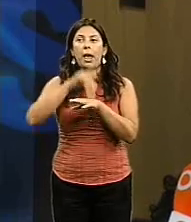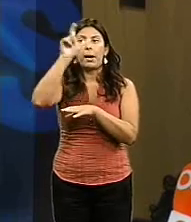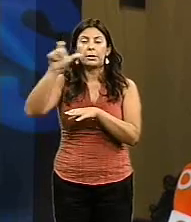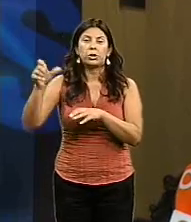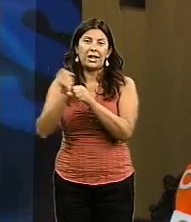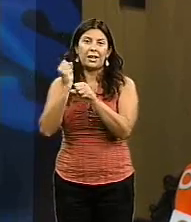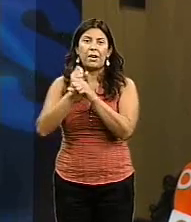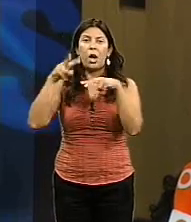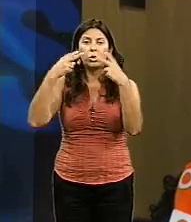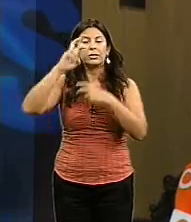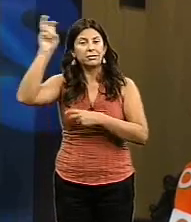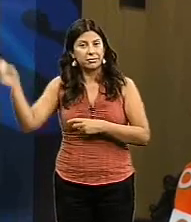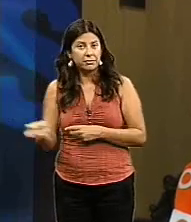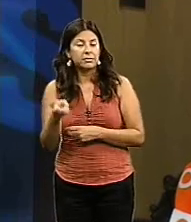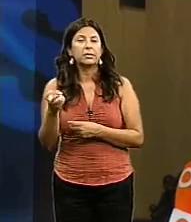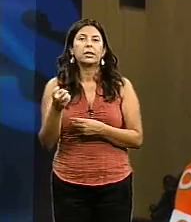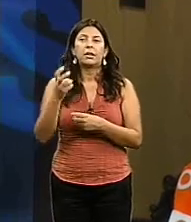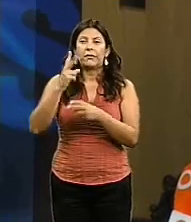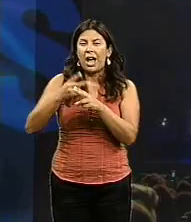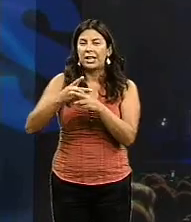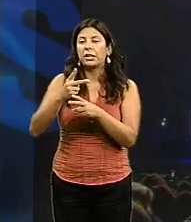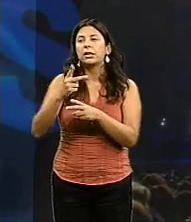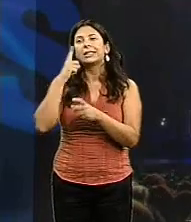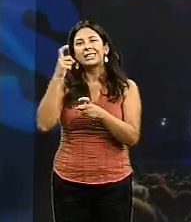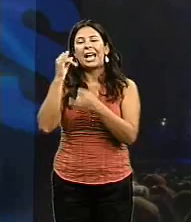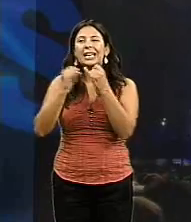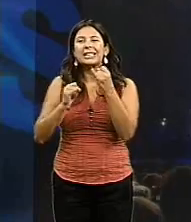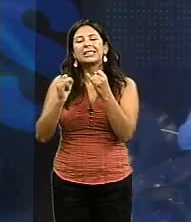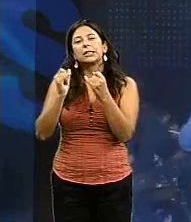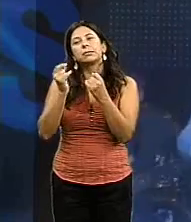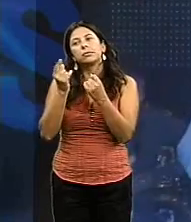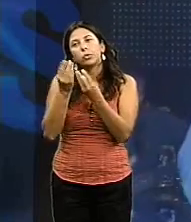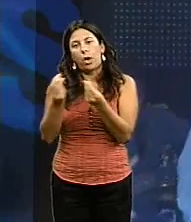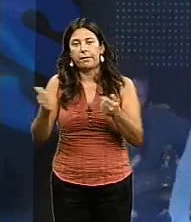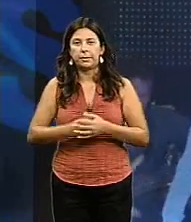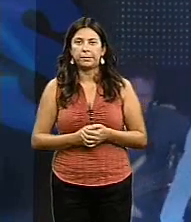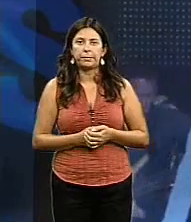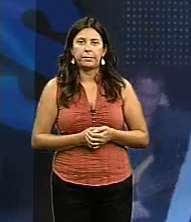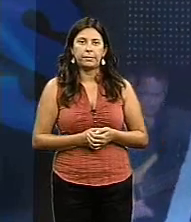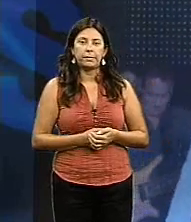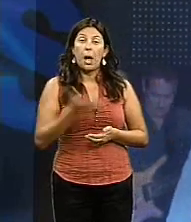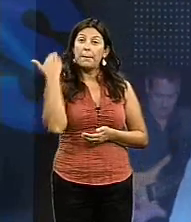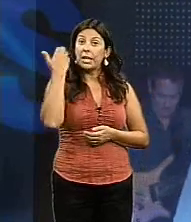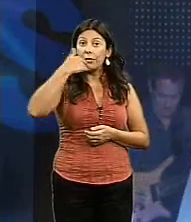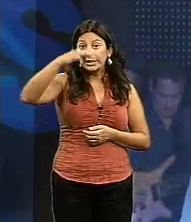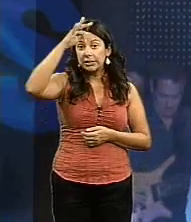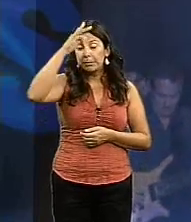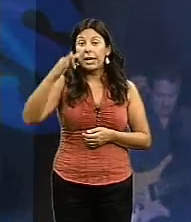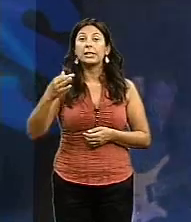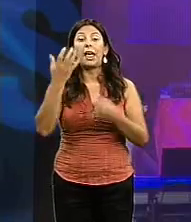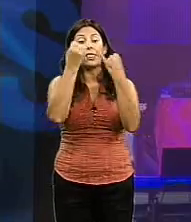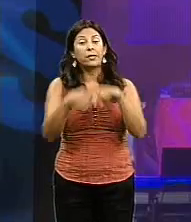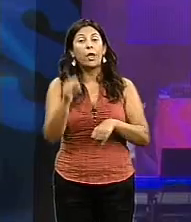para que esa crisis sea lo menos dura posible. Una medida que ya se puso en marcha este pasado fin de semana durante la celebración